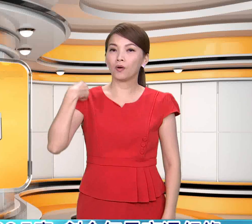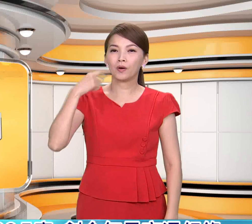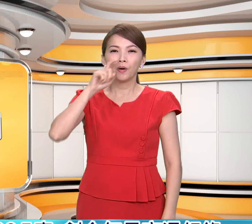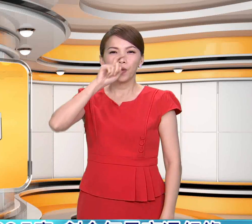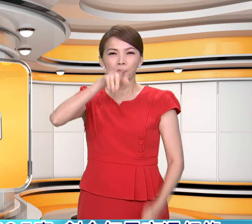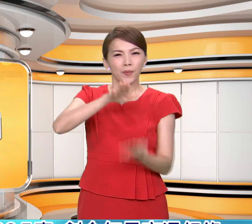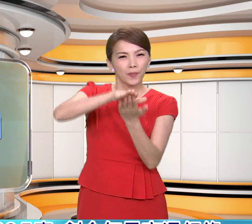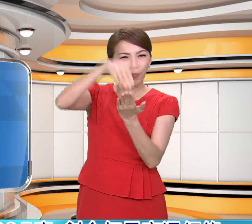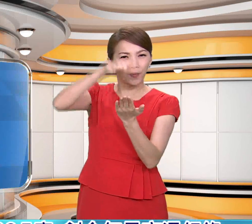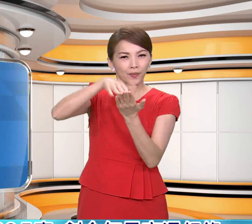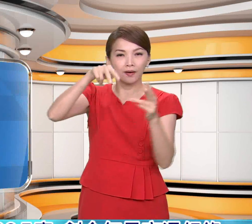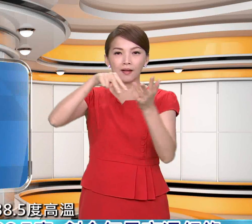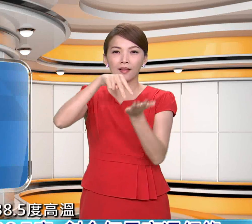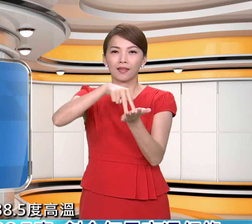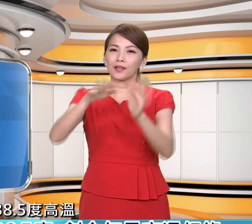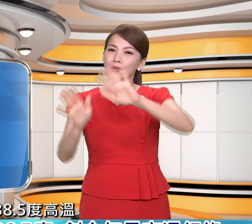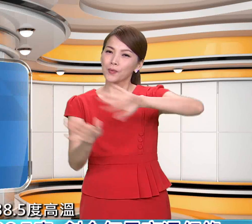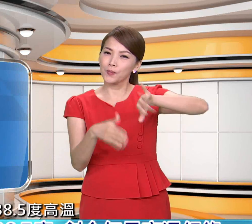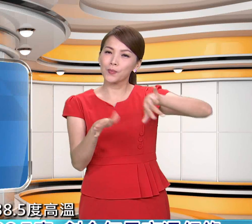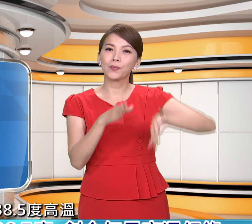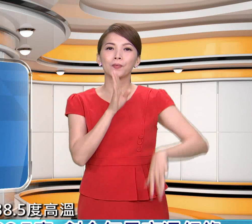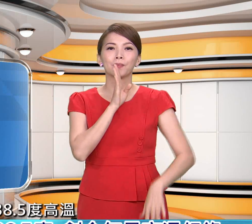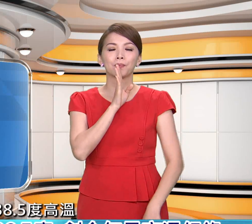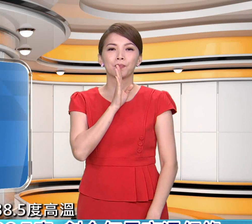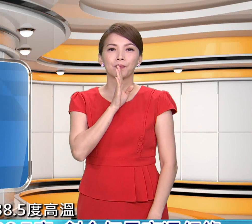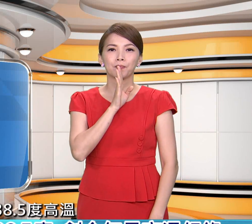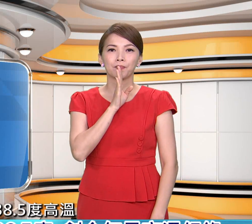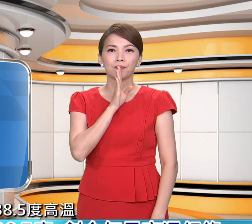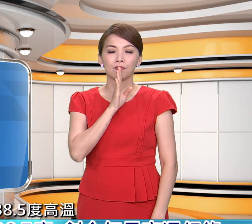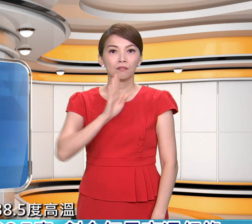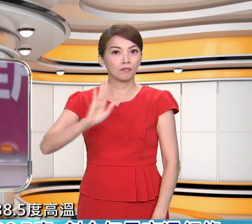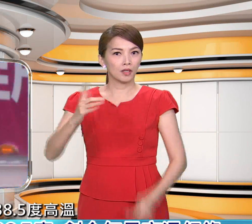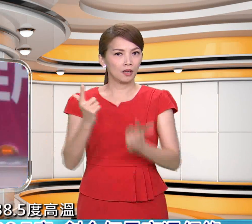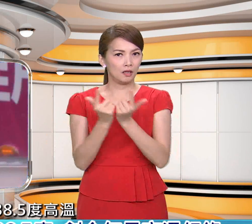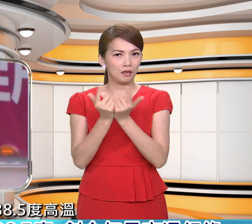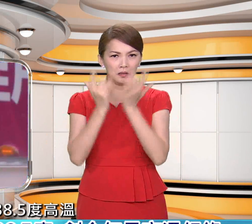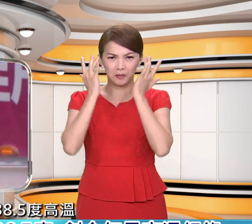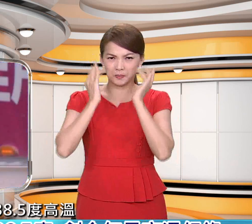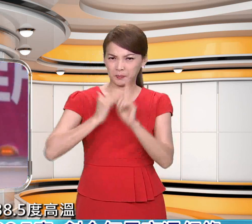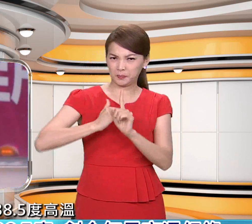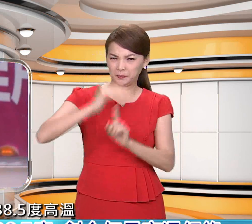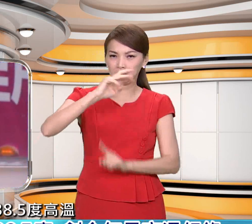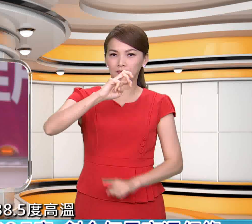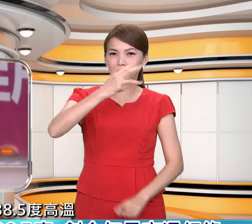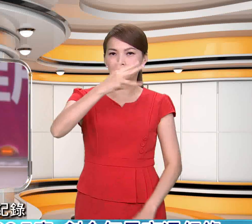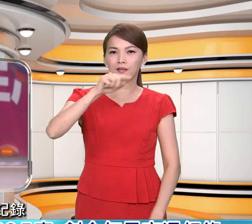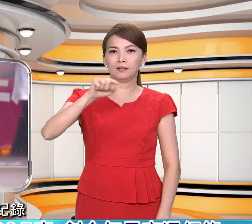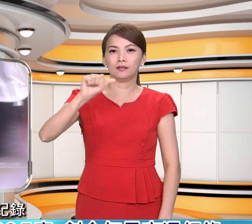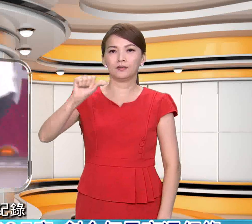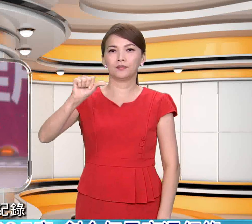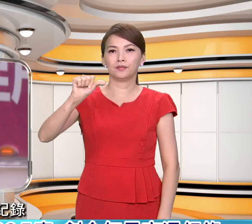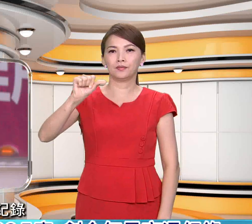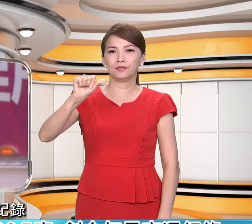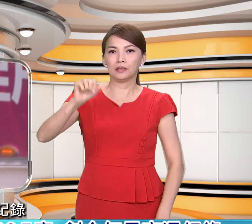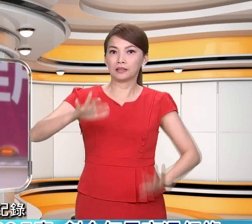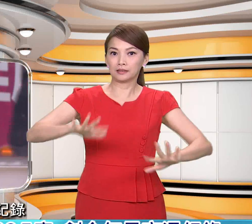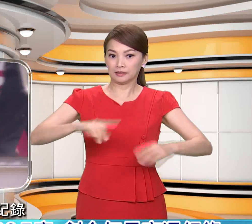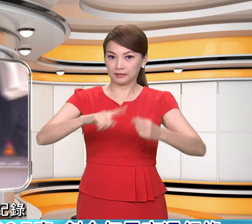昨天是立秋，但是台北却出现 38.5 度的高温，打破今年最高温纪